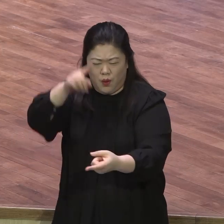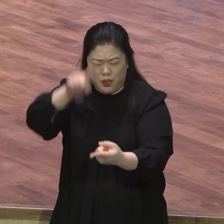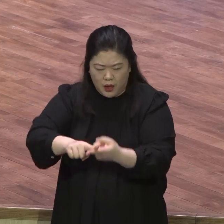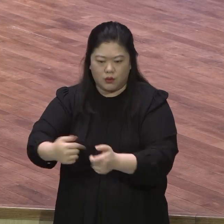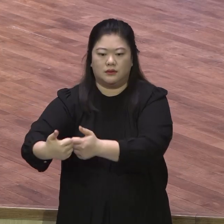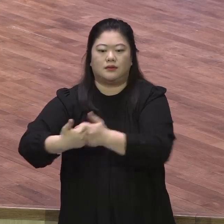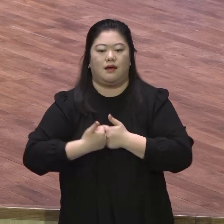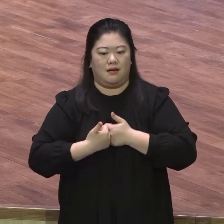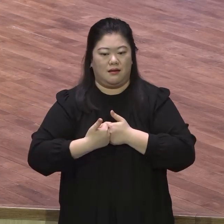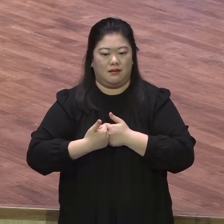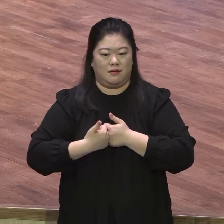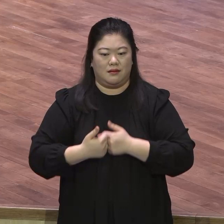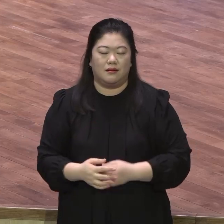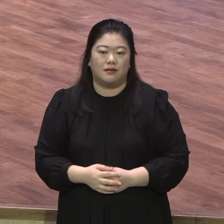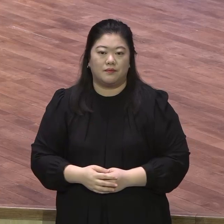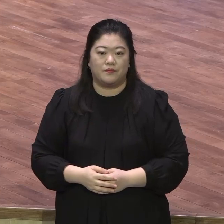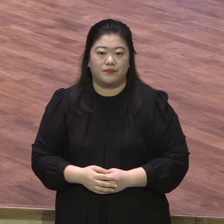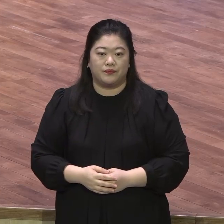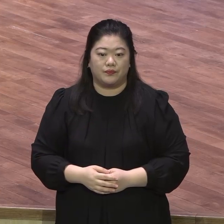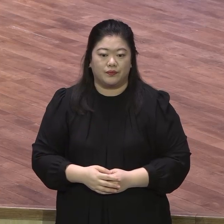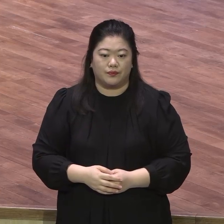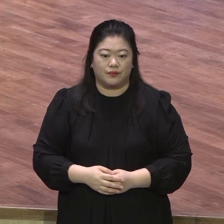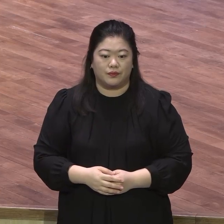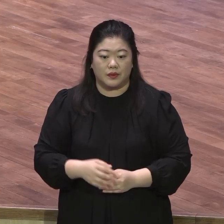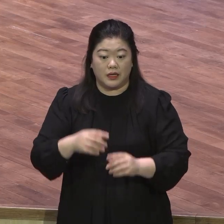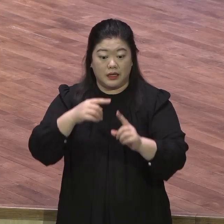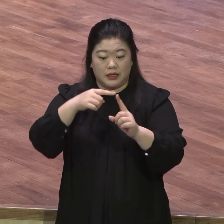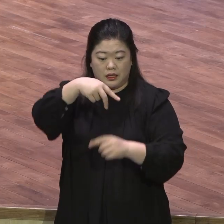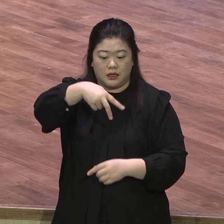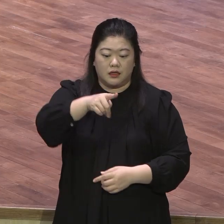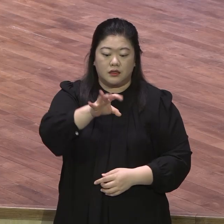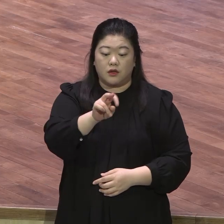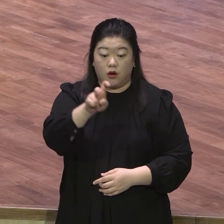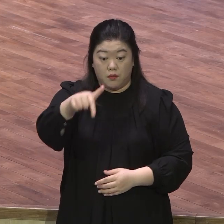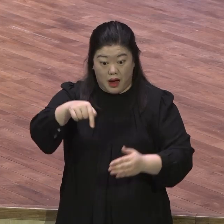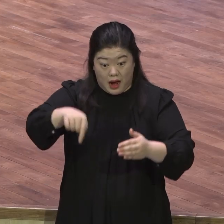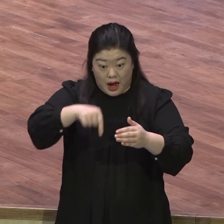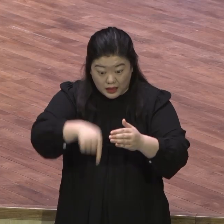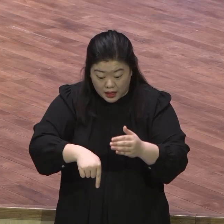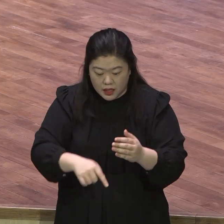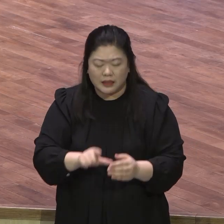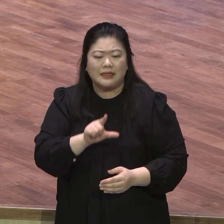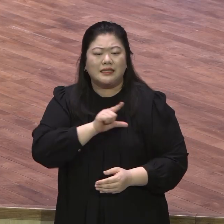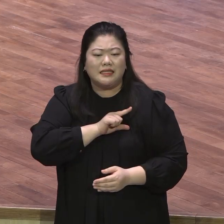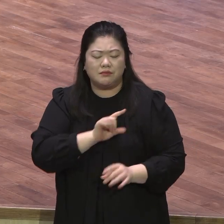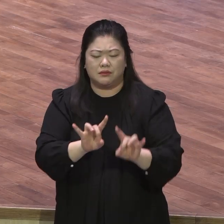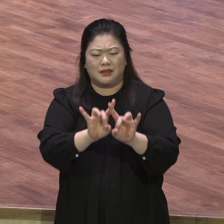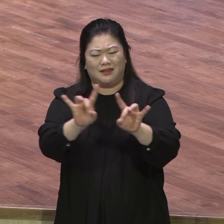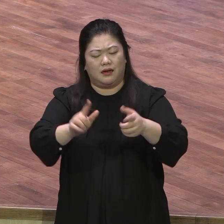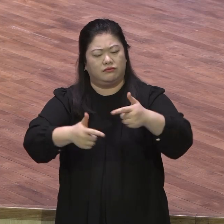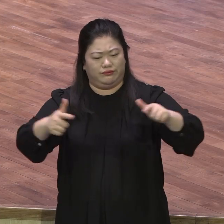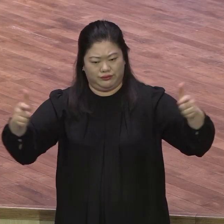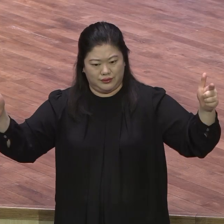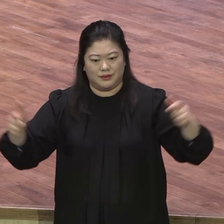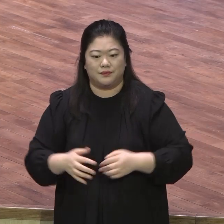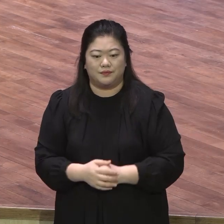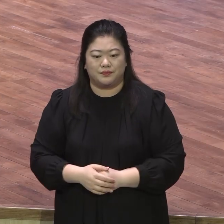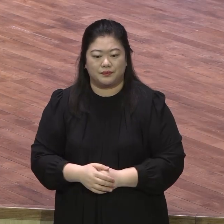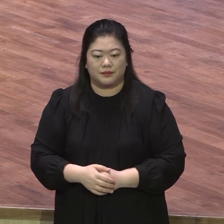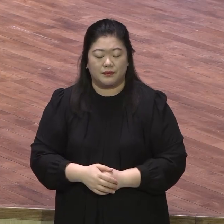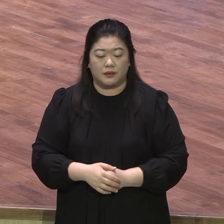성막은 여러 명칭을 가지고 있습니다. 그 구조와 기능에 따라서 약간씩 다릅니다. 본문에 보면